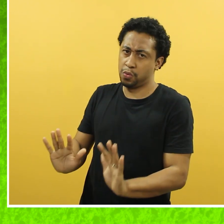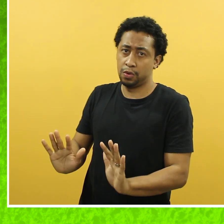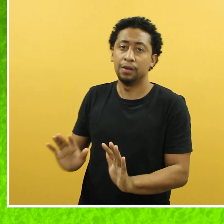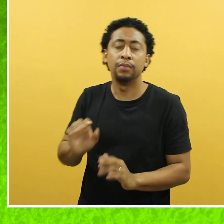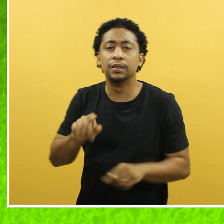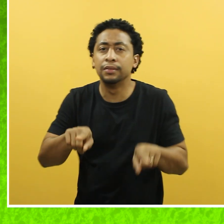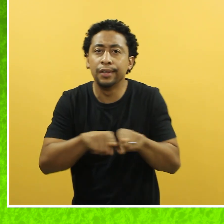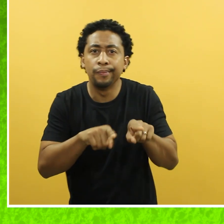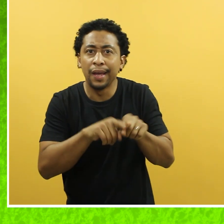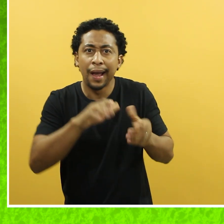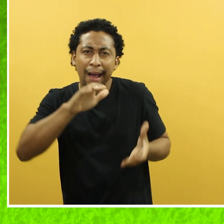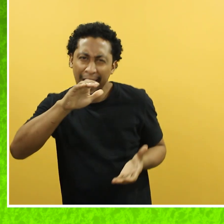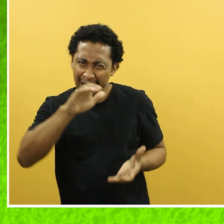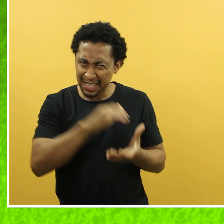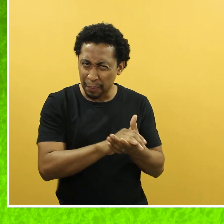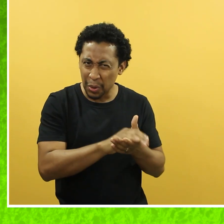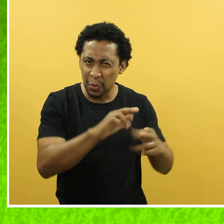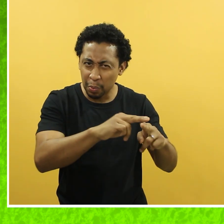prudência.